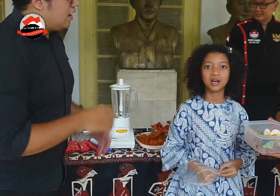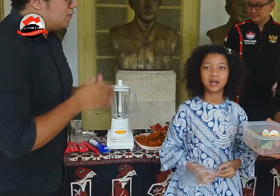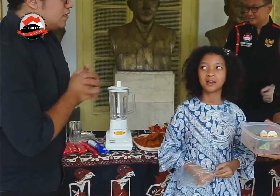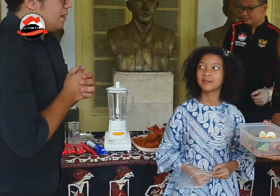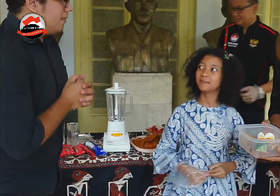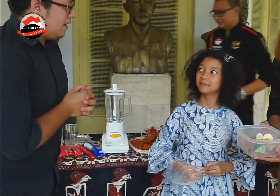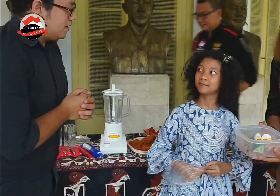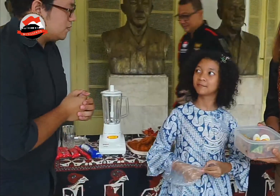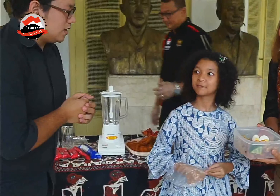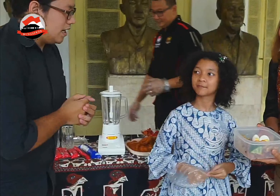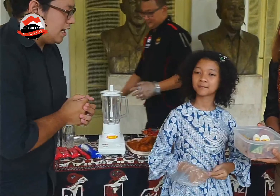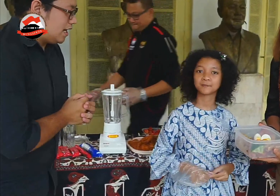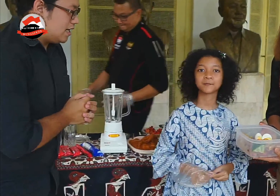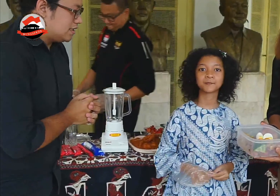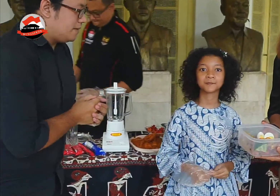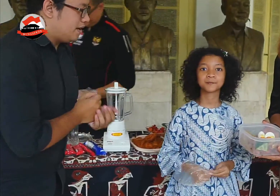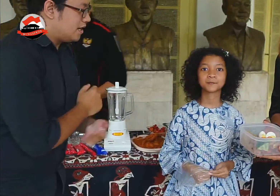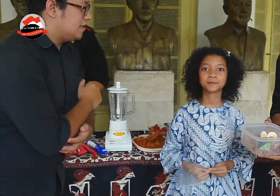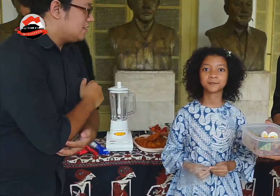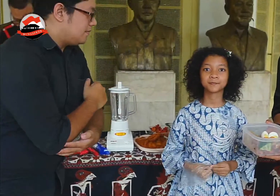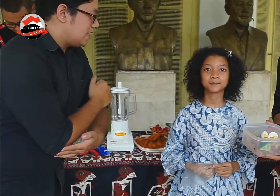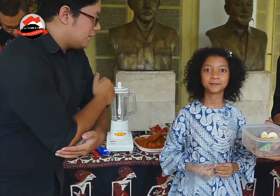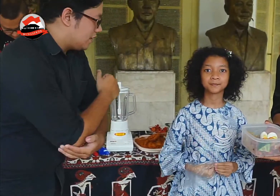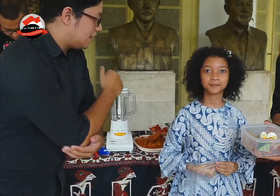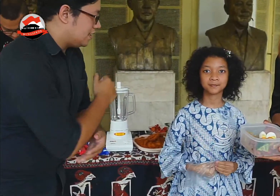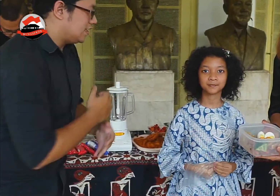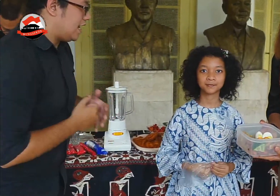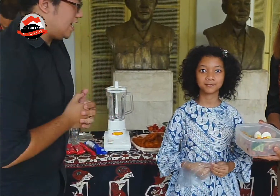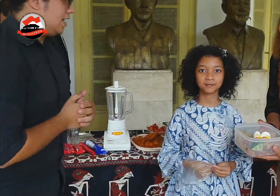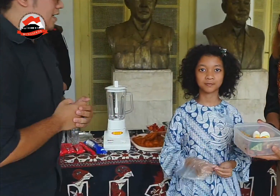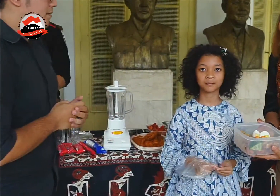Dan harus apa suka makanan sama sayur.